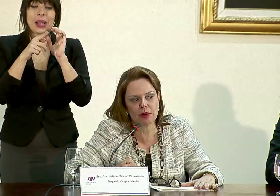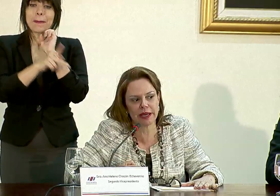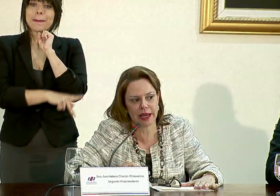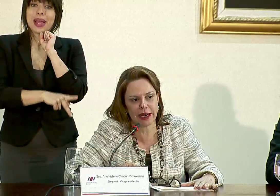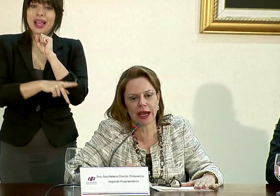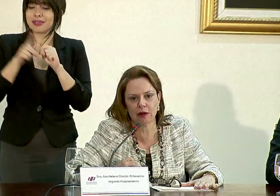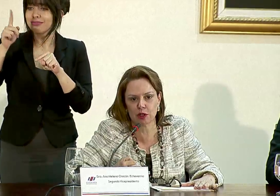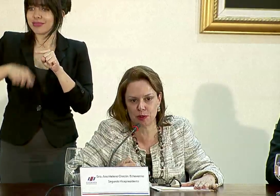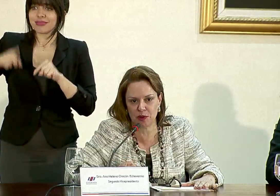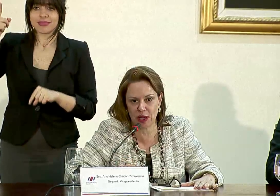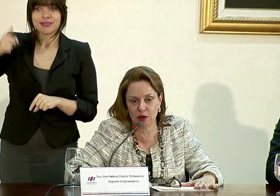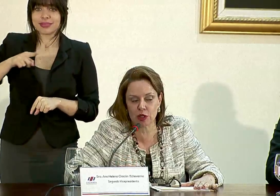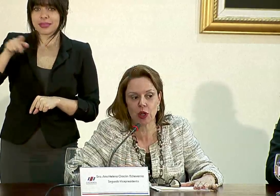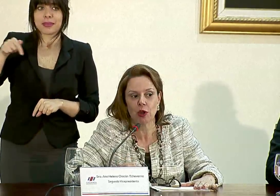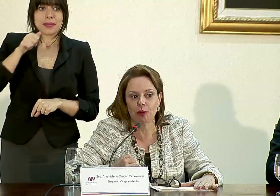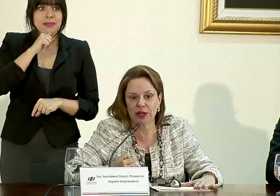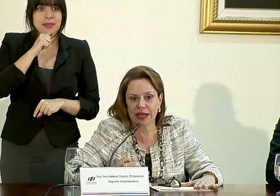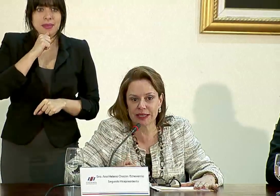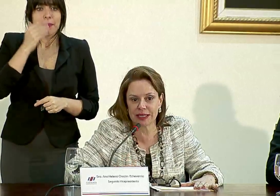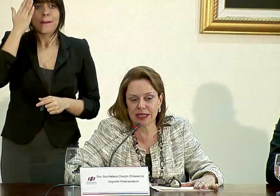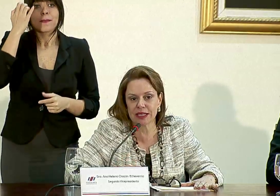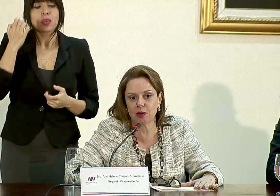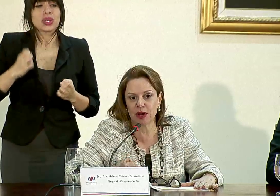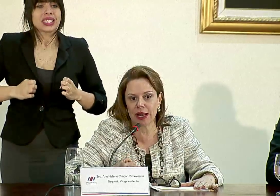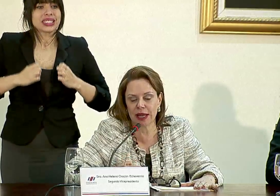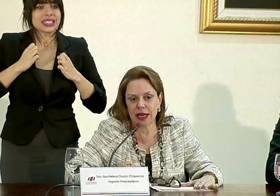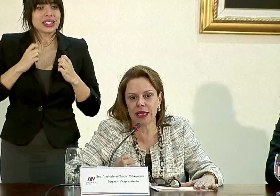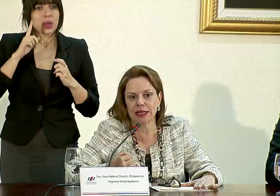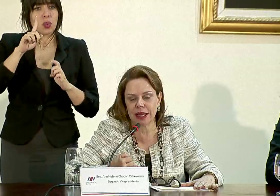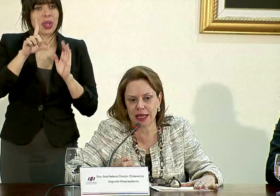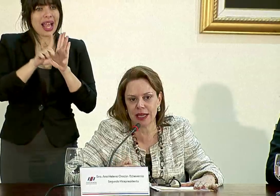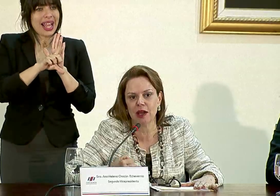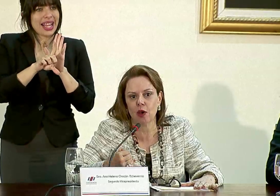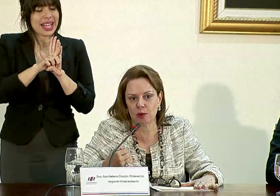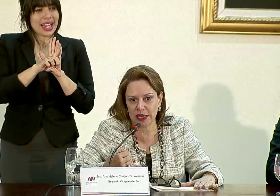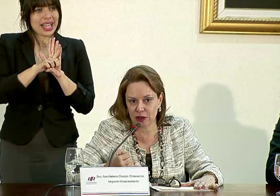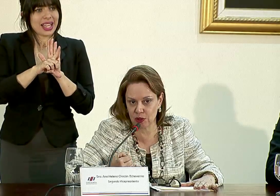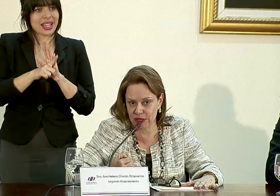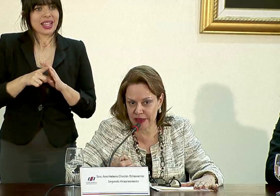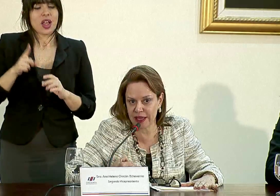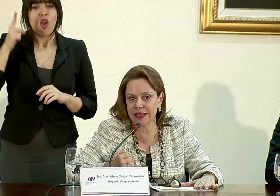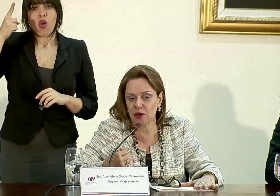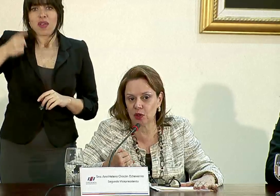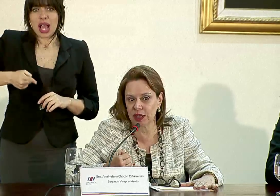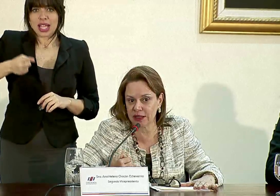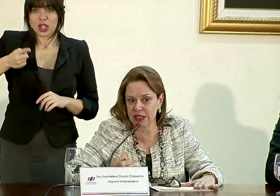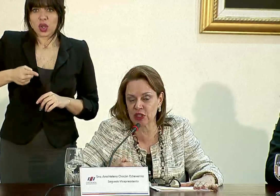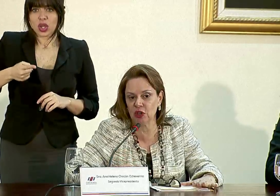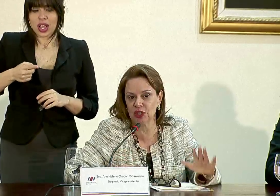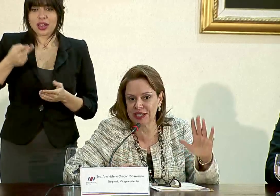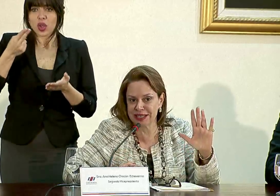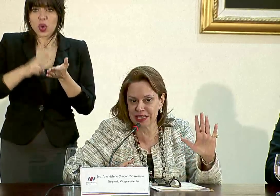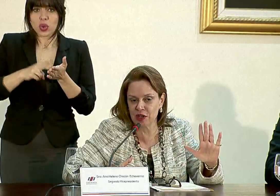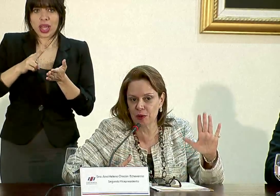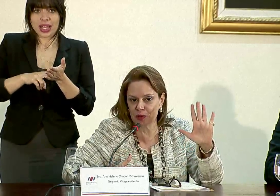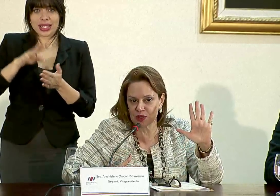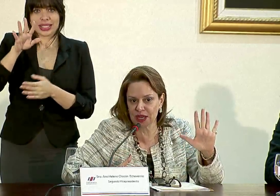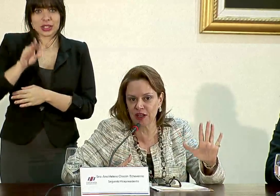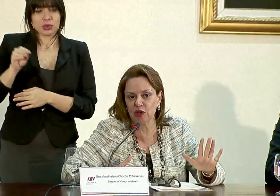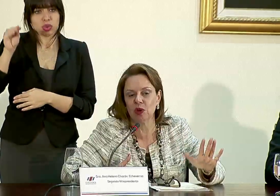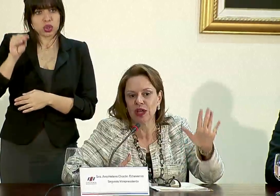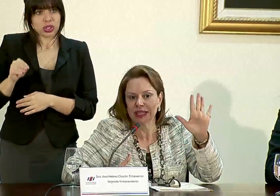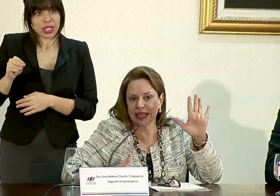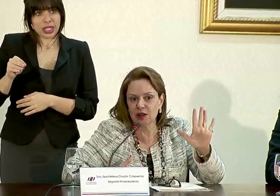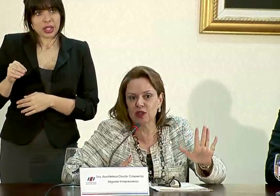obligar a los privados porque existe una ley de obligatoriedad de contratación del 5